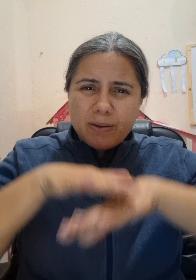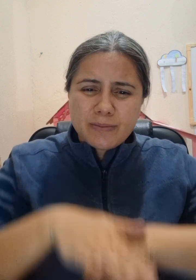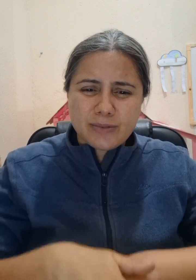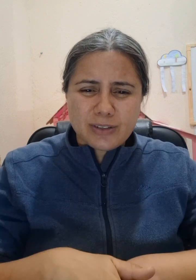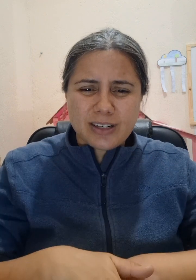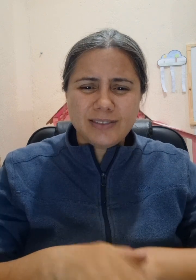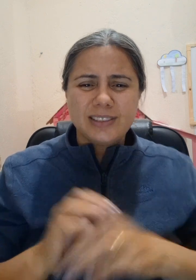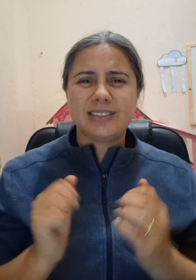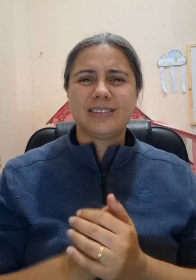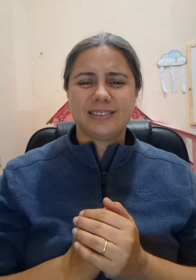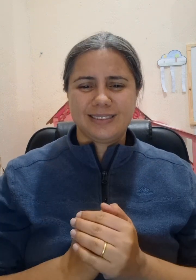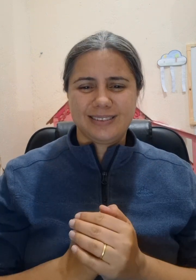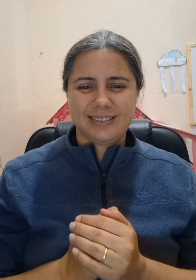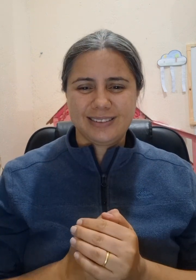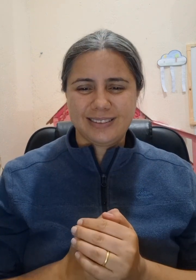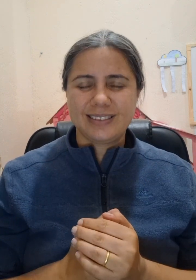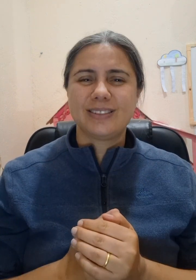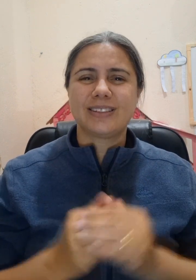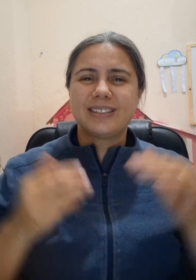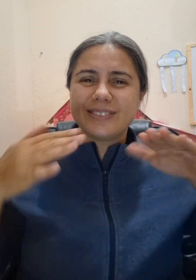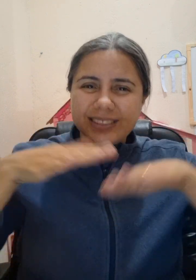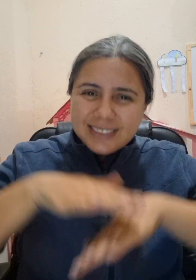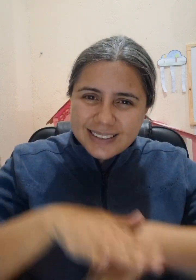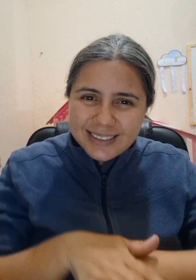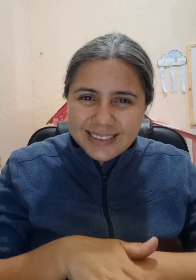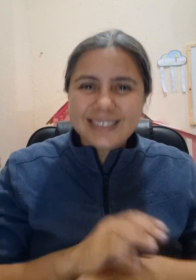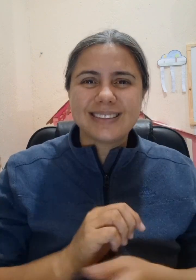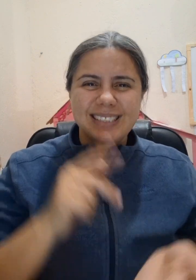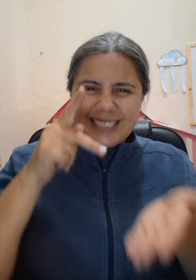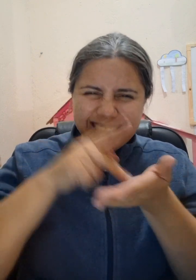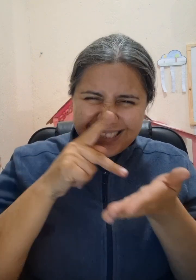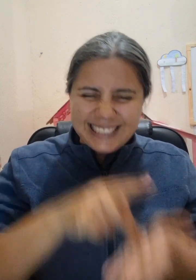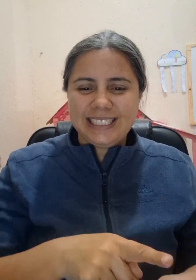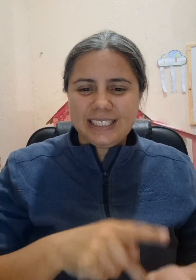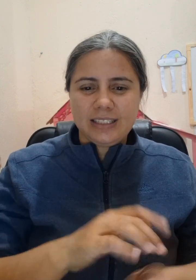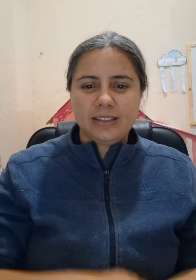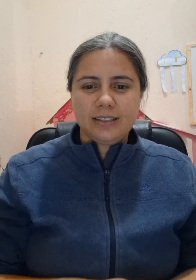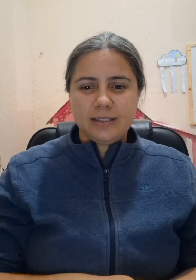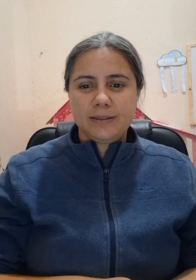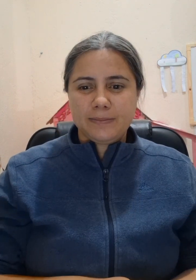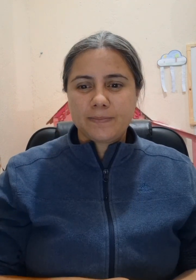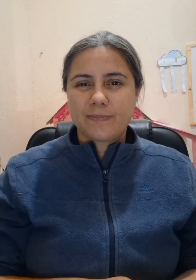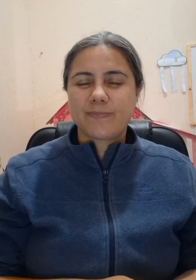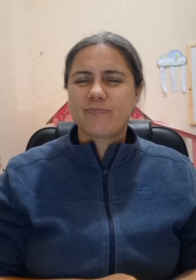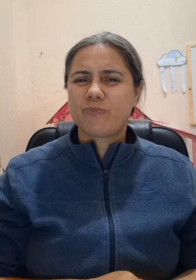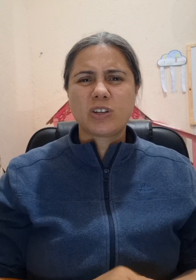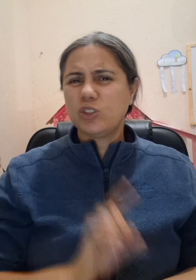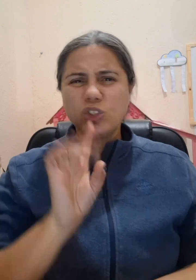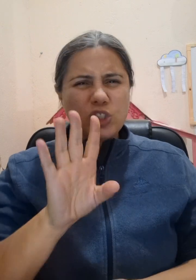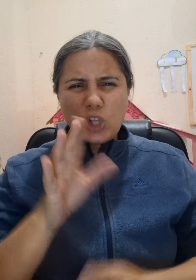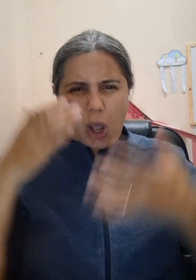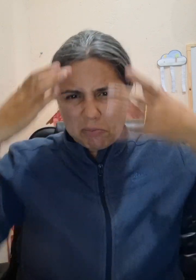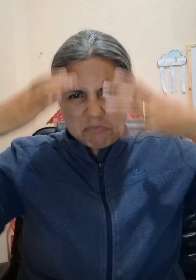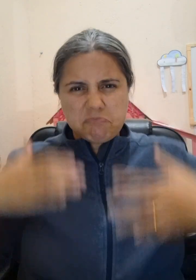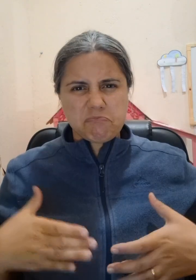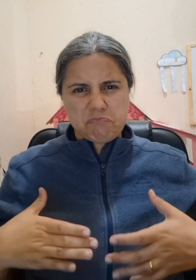Nós precisamos desenvolver reverência absoluta. absoluta, reverência